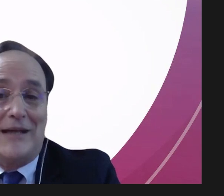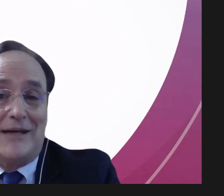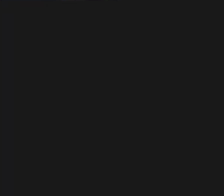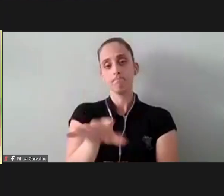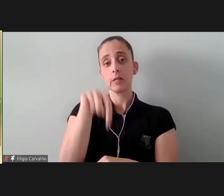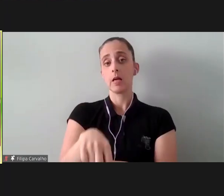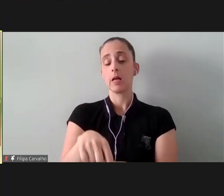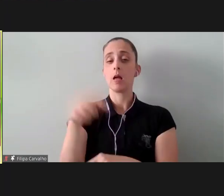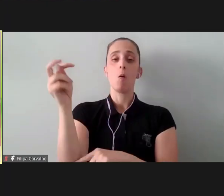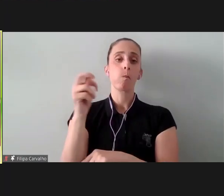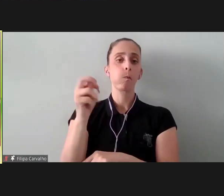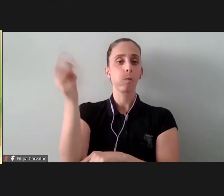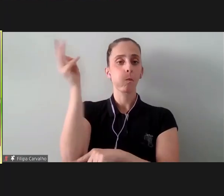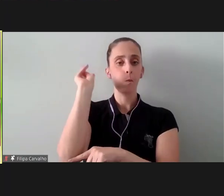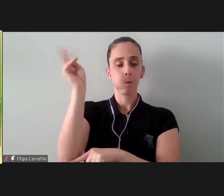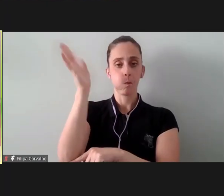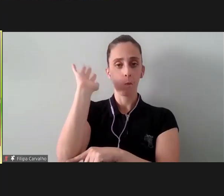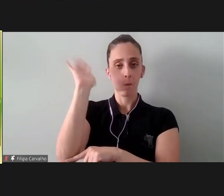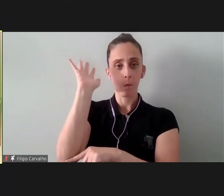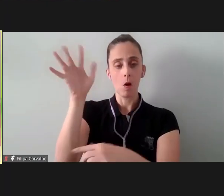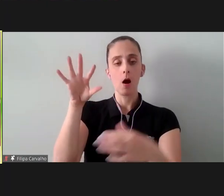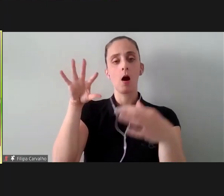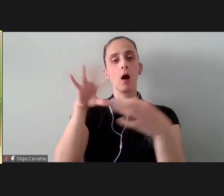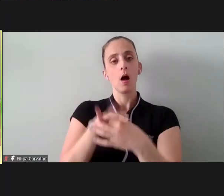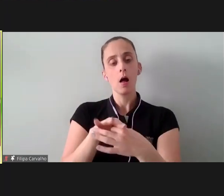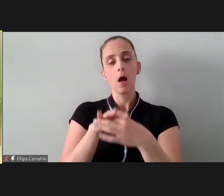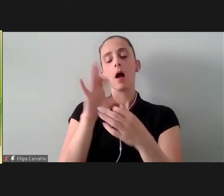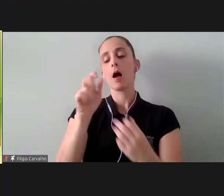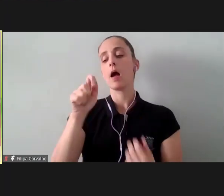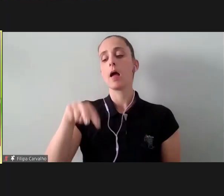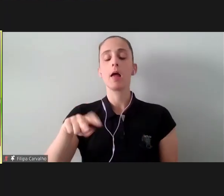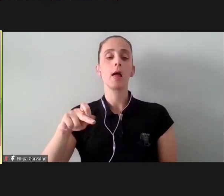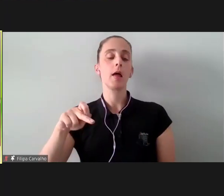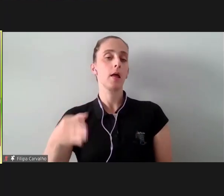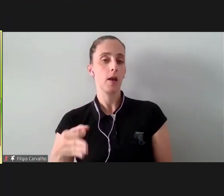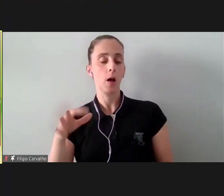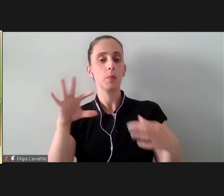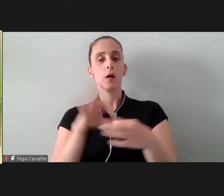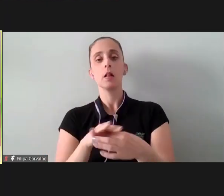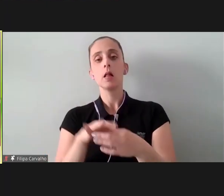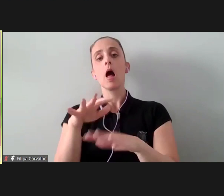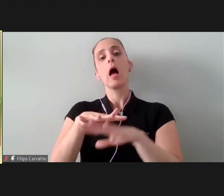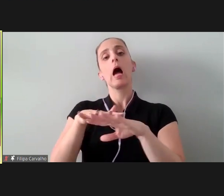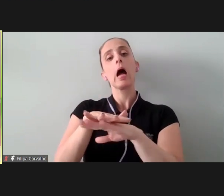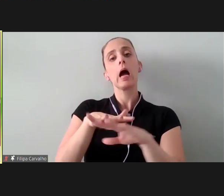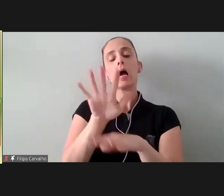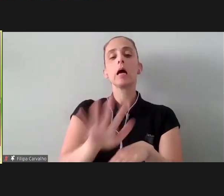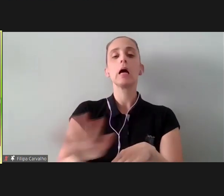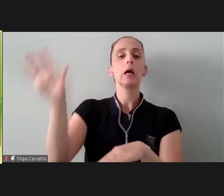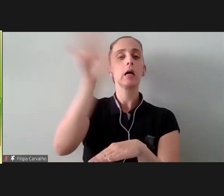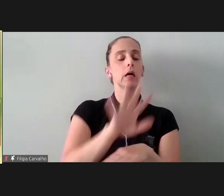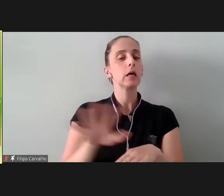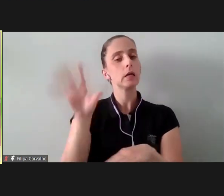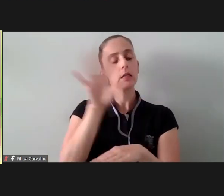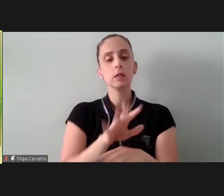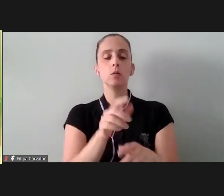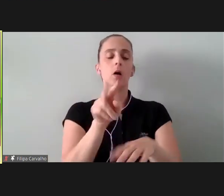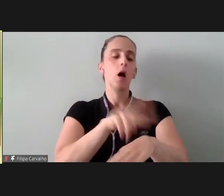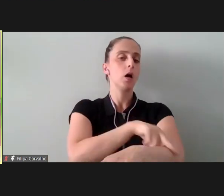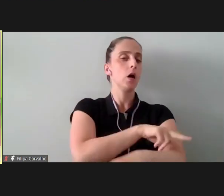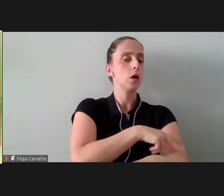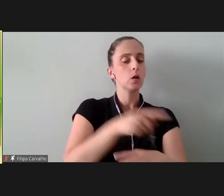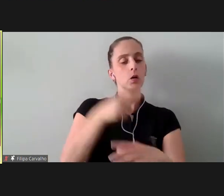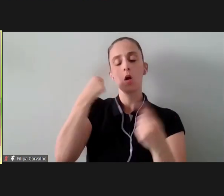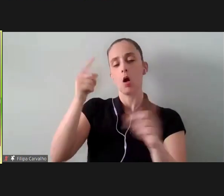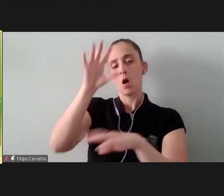terceiro webinar realizado no âmbito da RINAP, a Rede de Institutos Nacionais da Administração Pública e Equivalentes, e dá